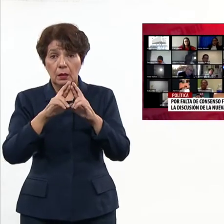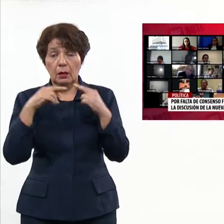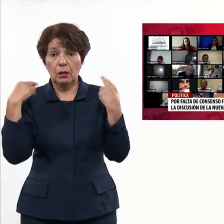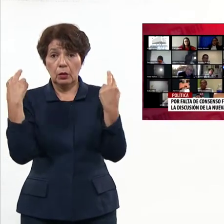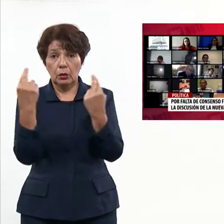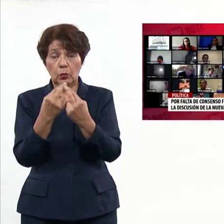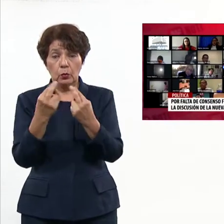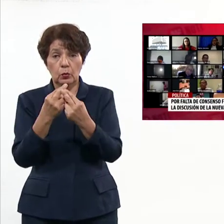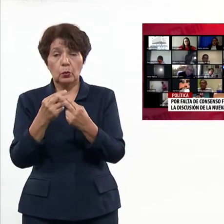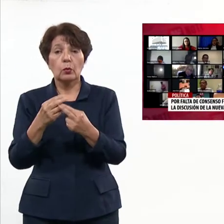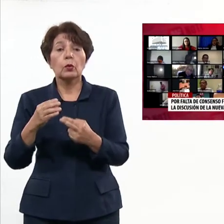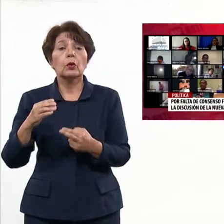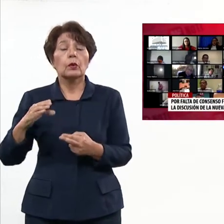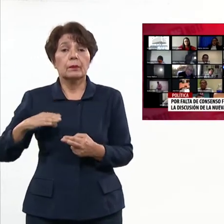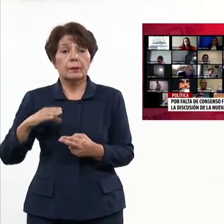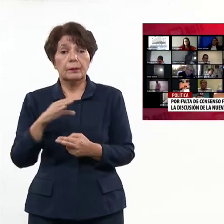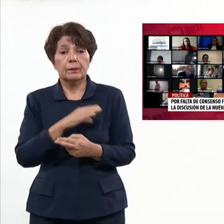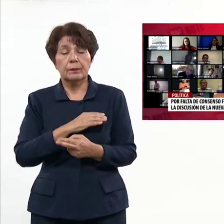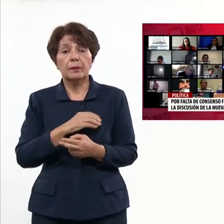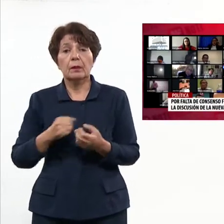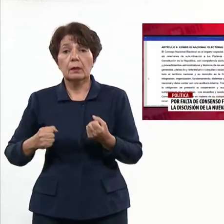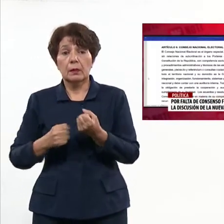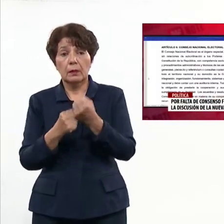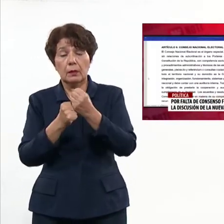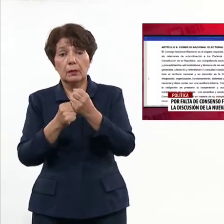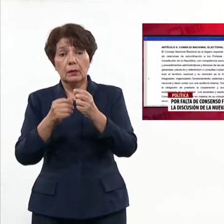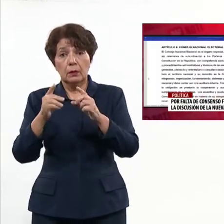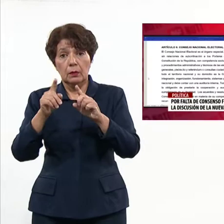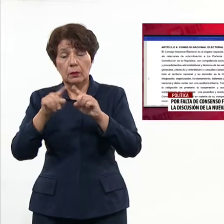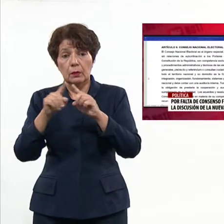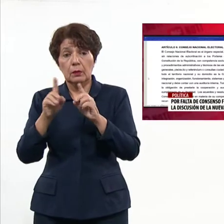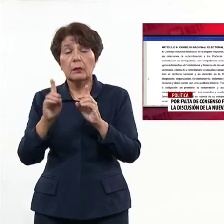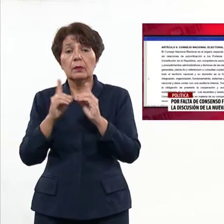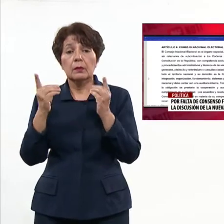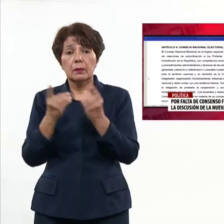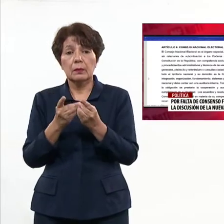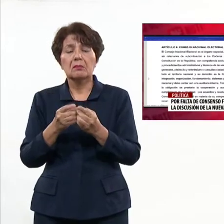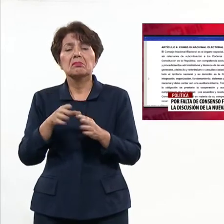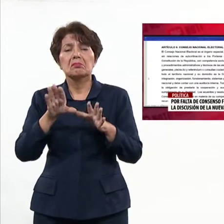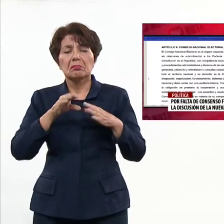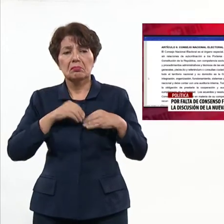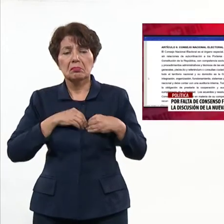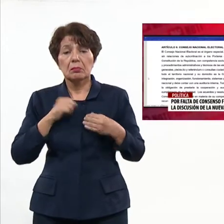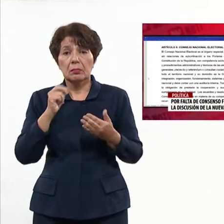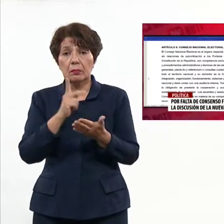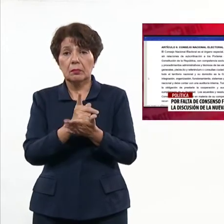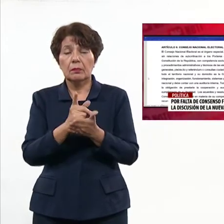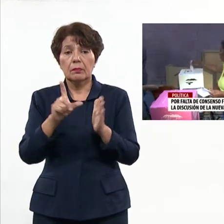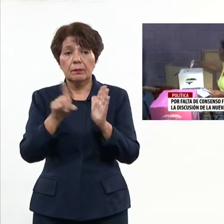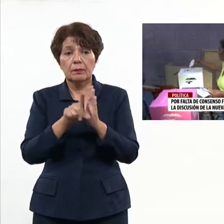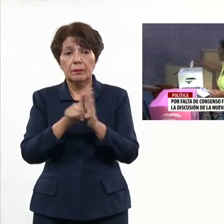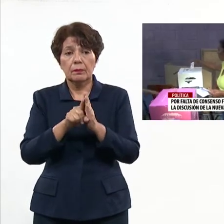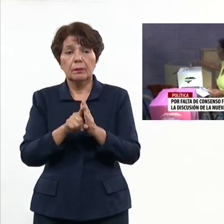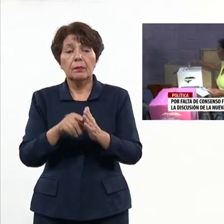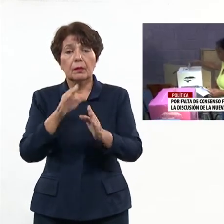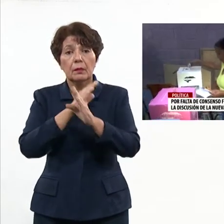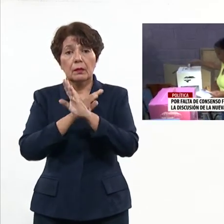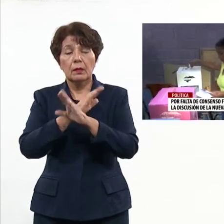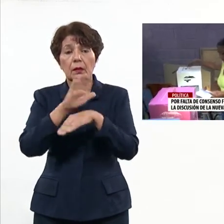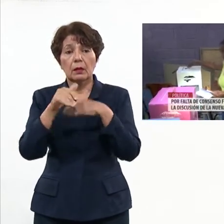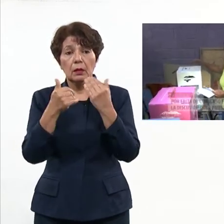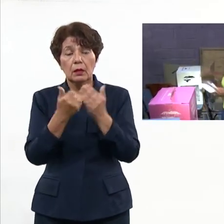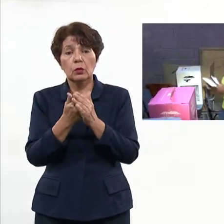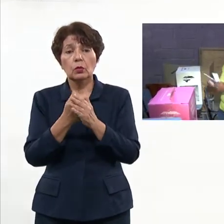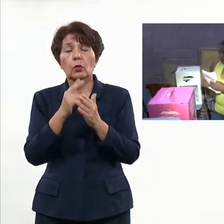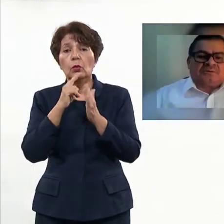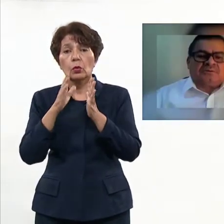inició con el respaldo de los diputados de las diferentes bancadas que se mostraron anuentes para aprobar una ley que dé garantías a los ciudadanos de un